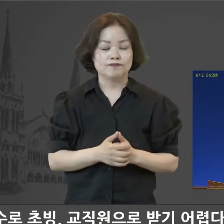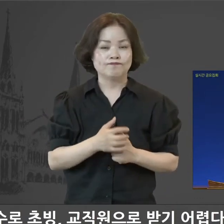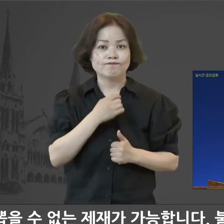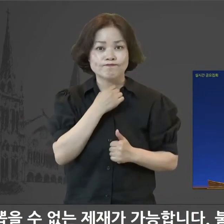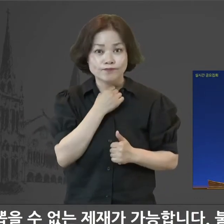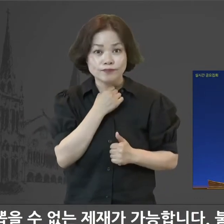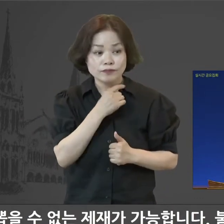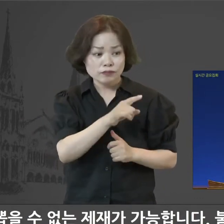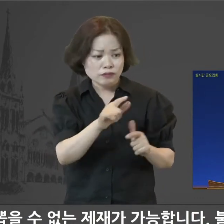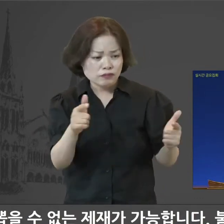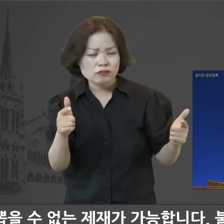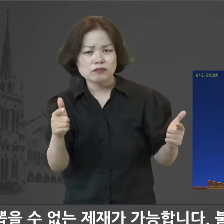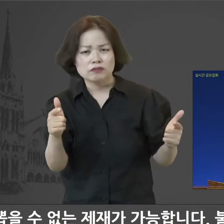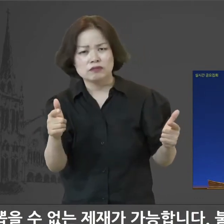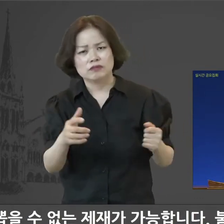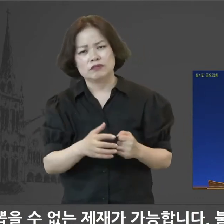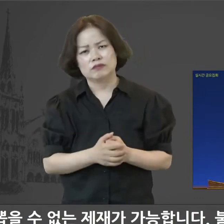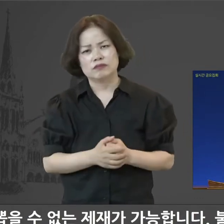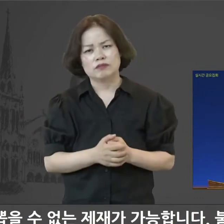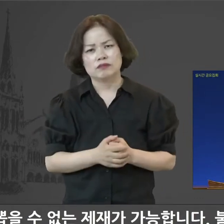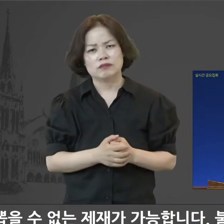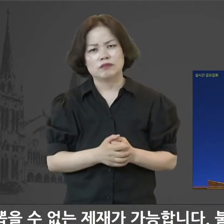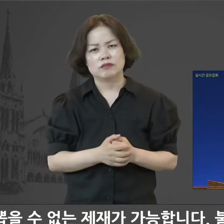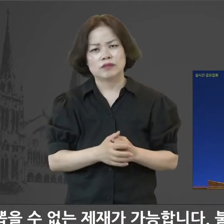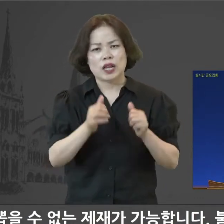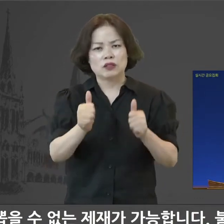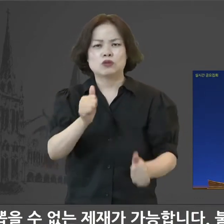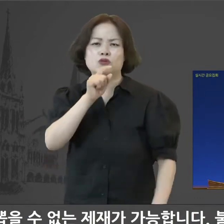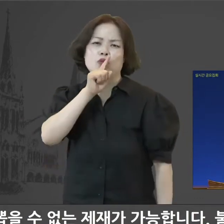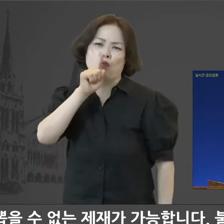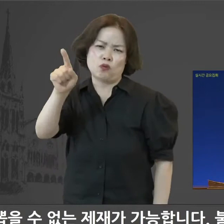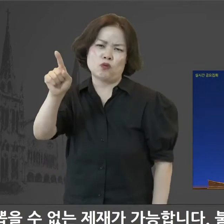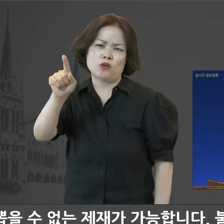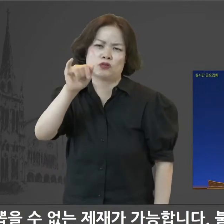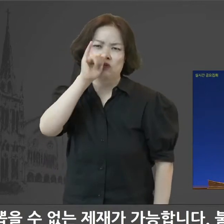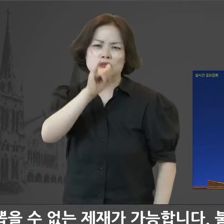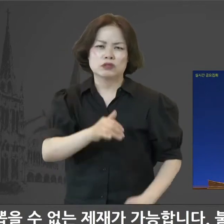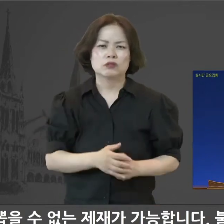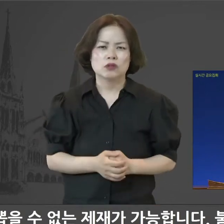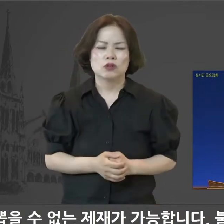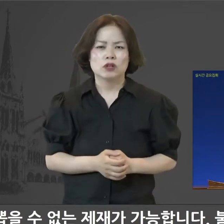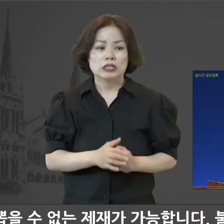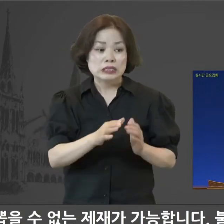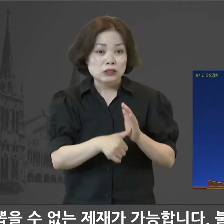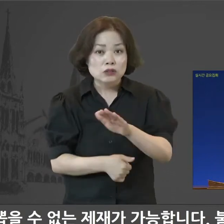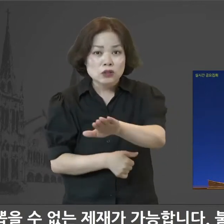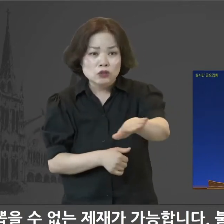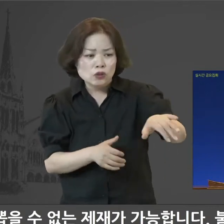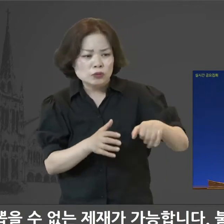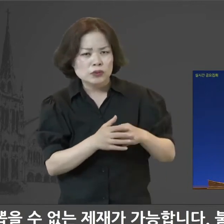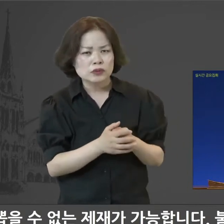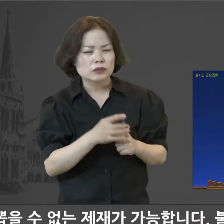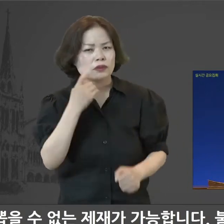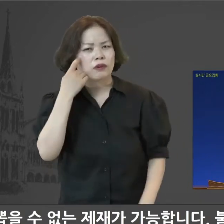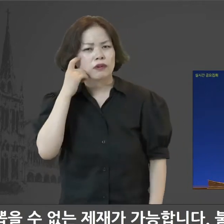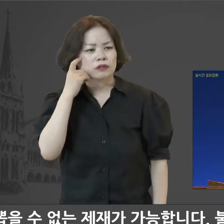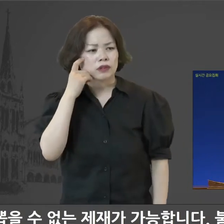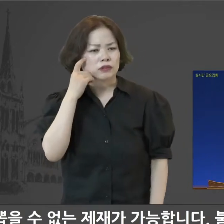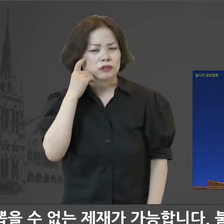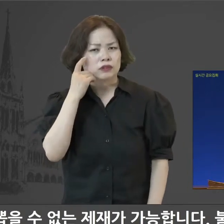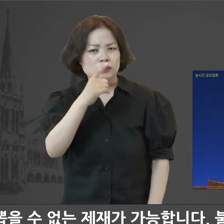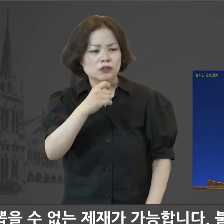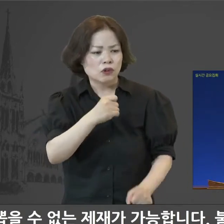요구하거든요. 이런 것들이 다 소송의 대상이 될 수 있는 것입니다. 이럴 때 여러분, 우리가 생각할 때 이런